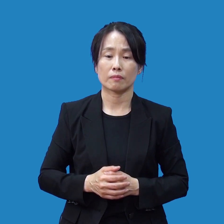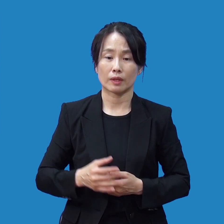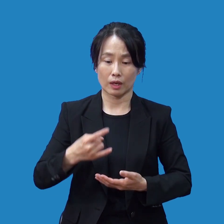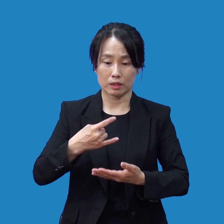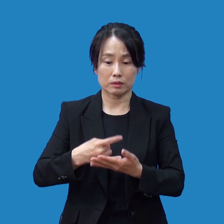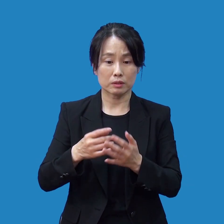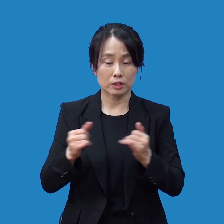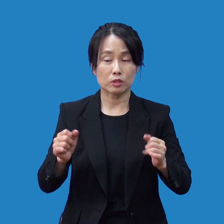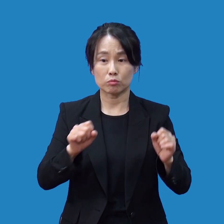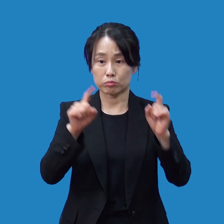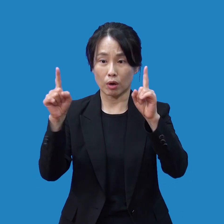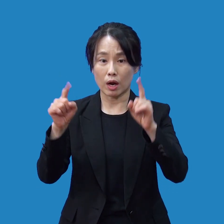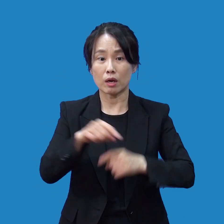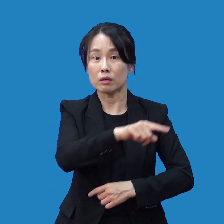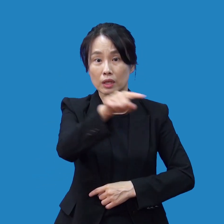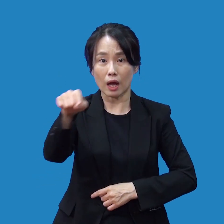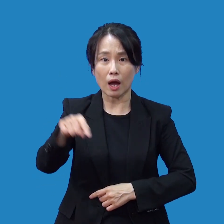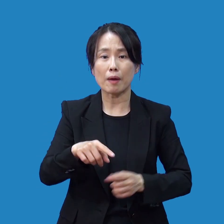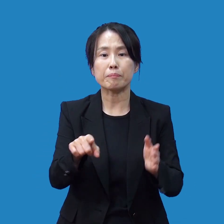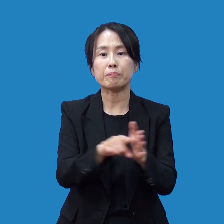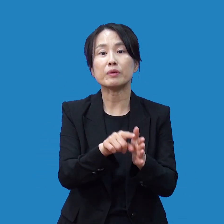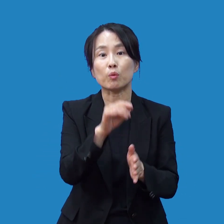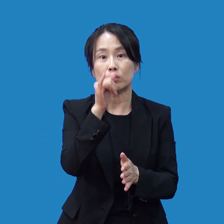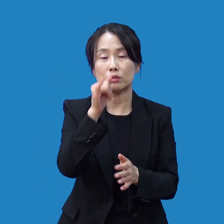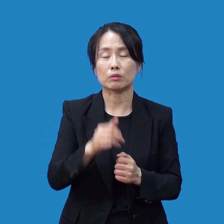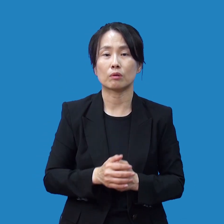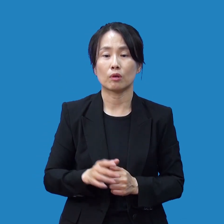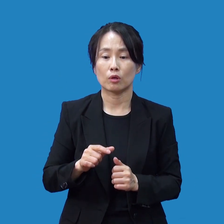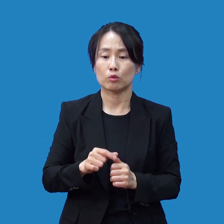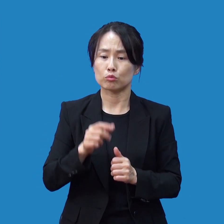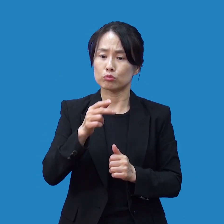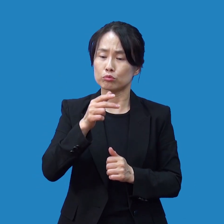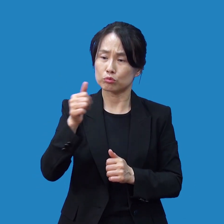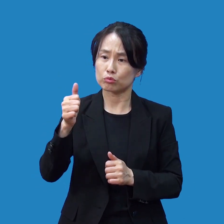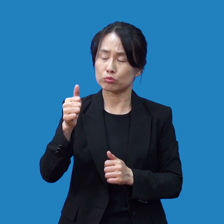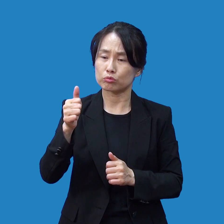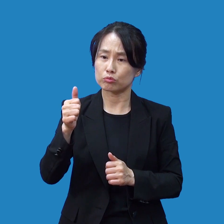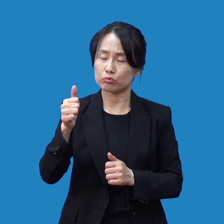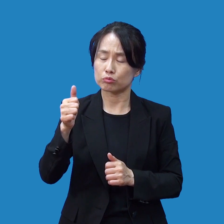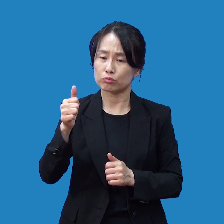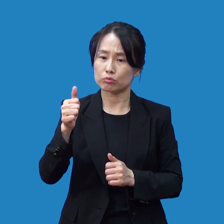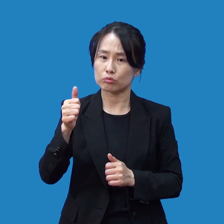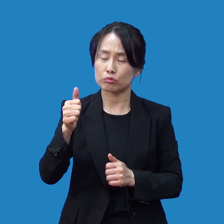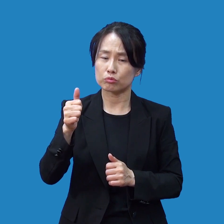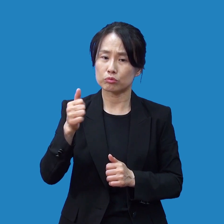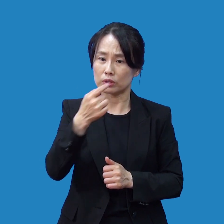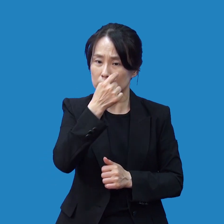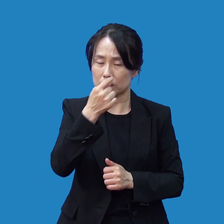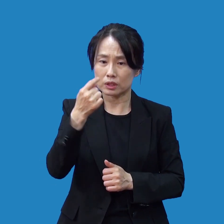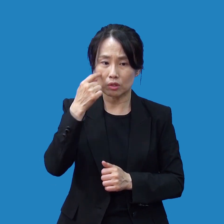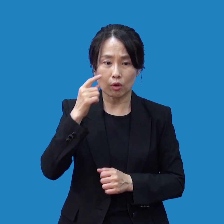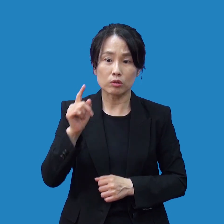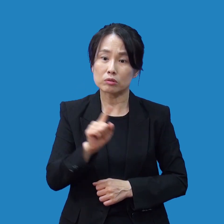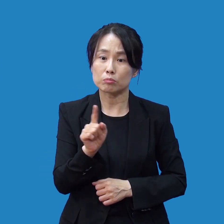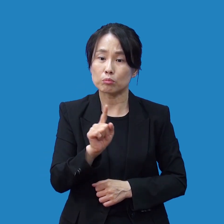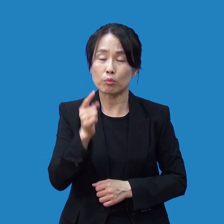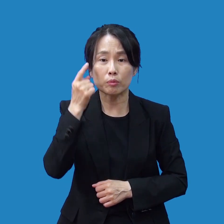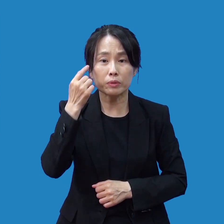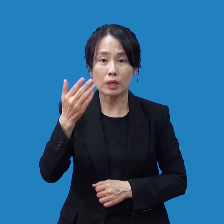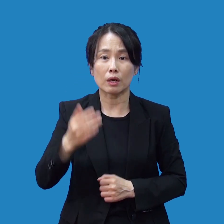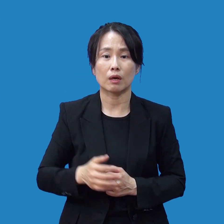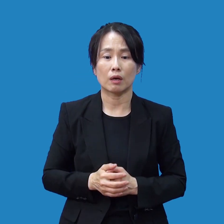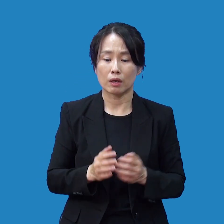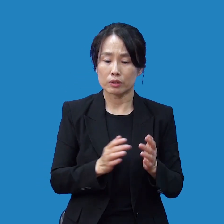의인들이 부활한다, 이것은 다 믿었습니다. 메시아는 그러면 의인이 될 수는 있지만 예수님이 의인이 될 수